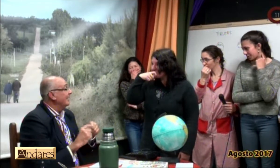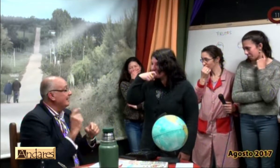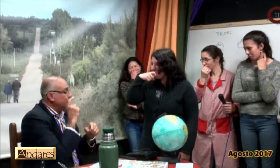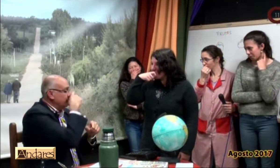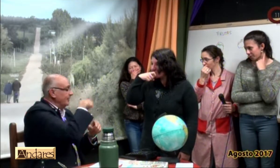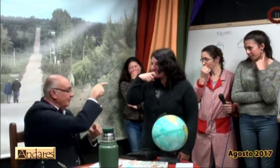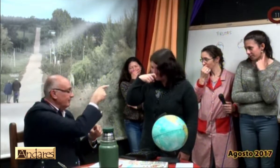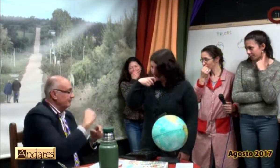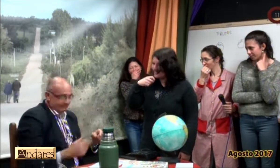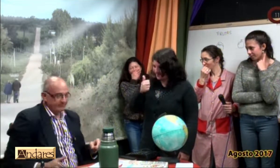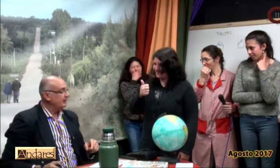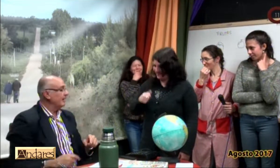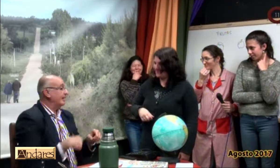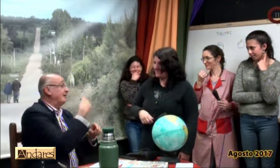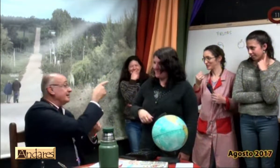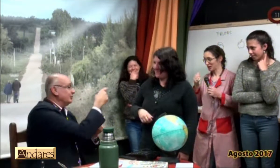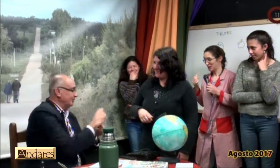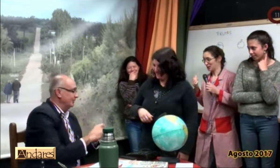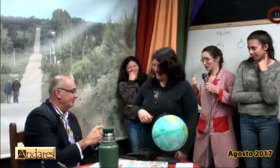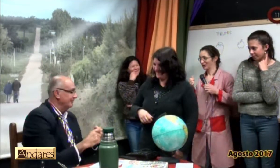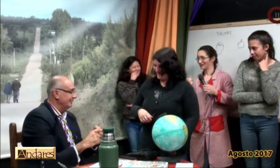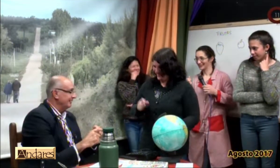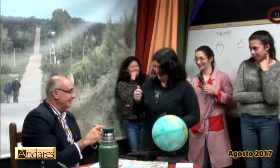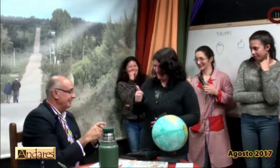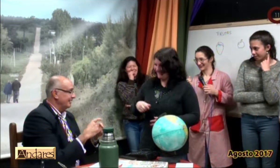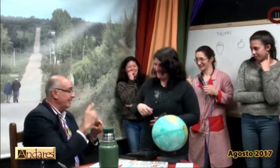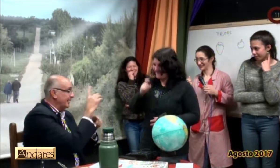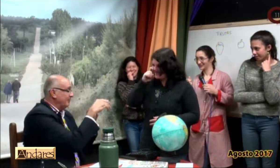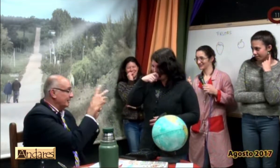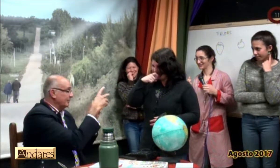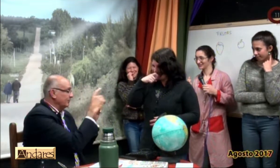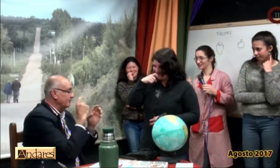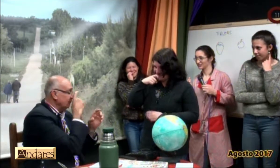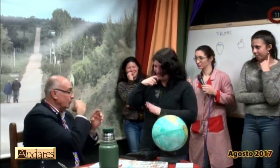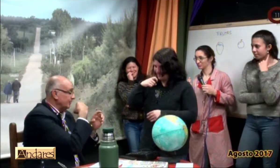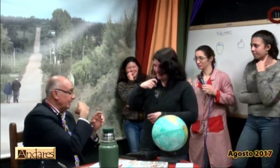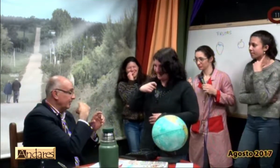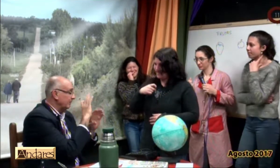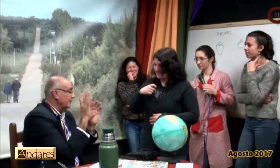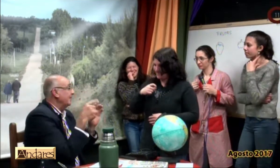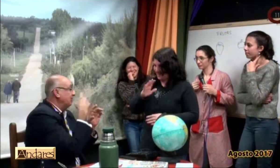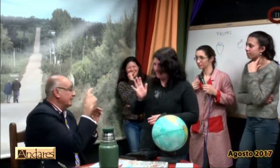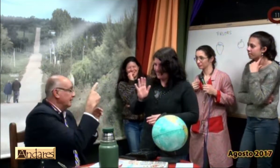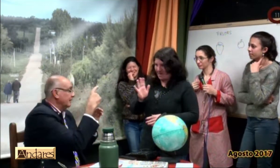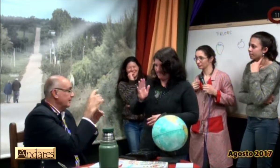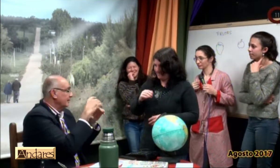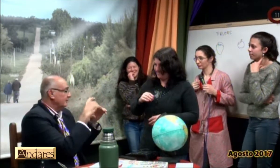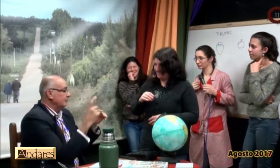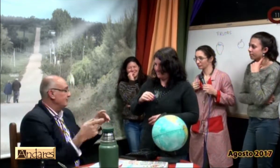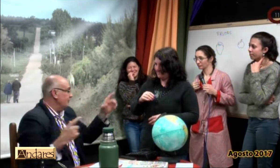Montevideo ¿Qué parte de Montevideo? ¿Qué parte de Montevideo? ¿Qué parte? Montevideo es el otro